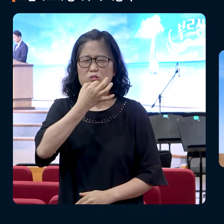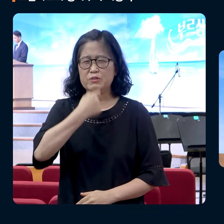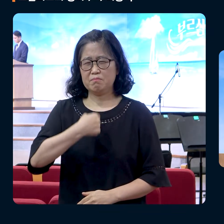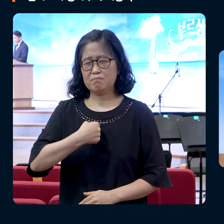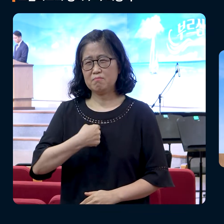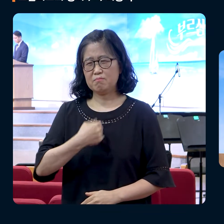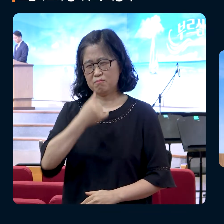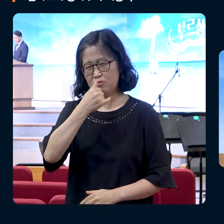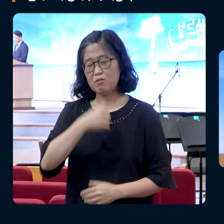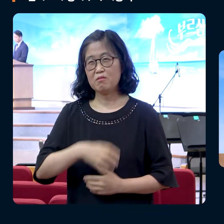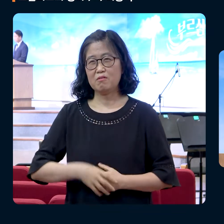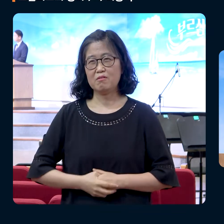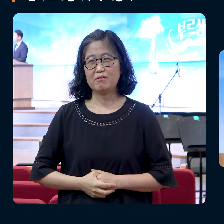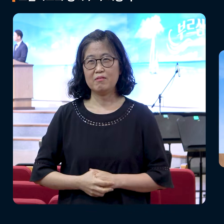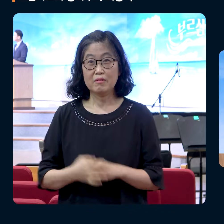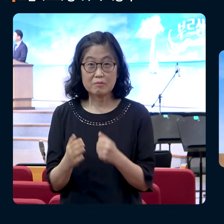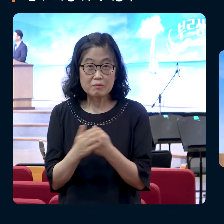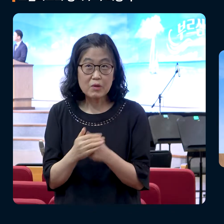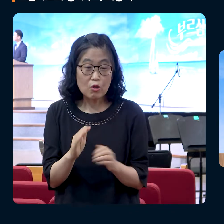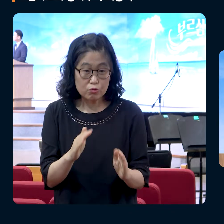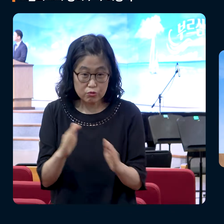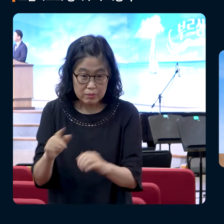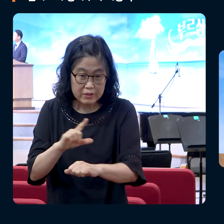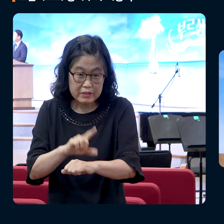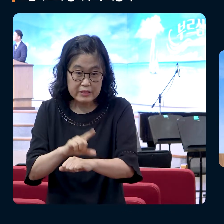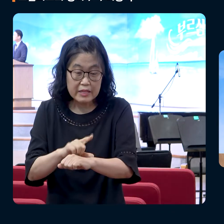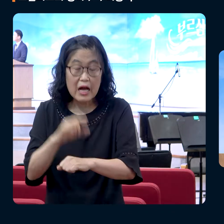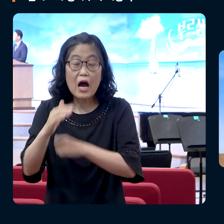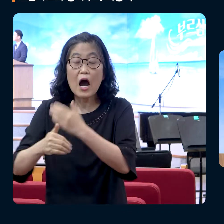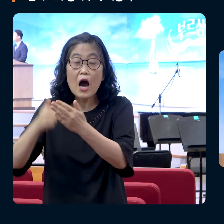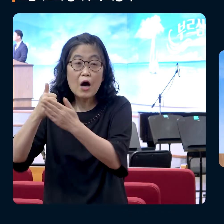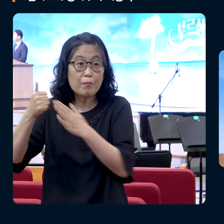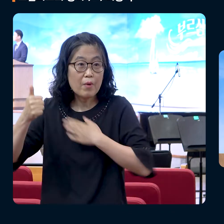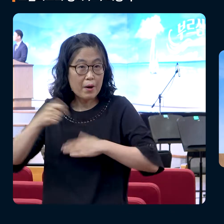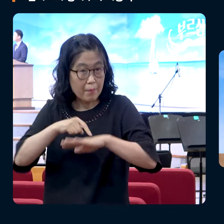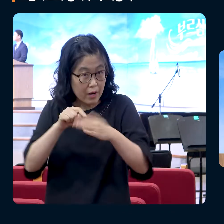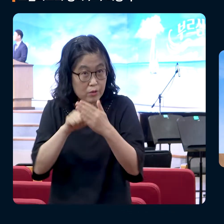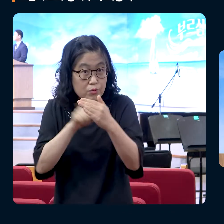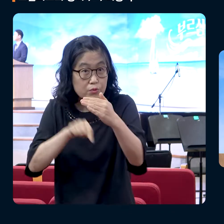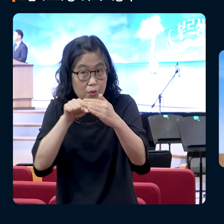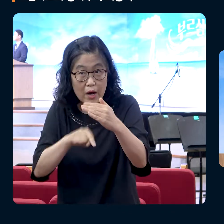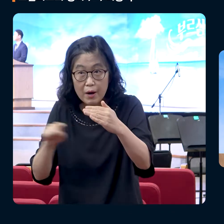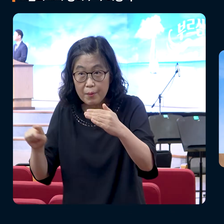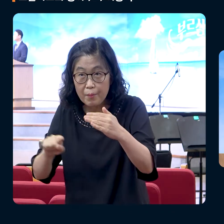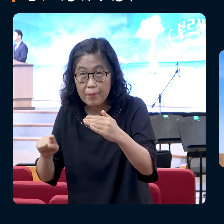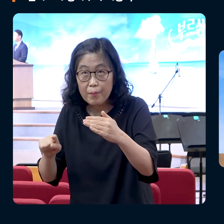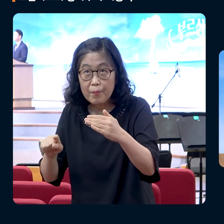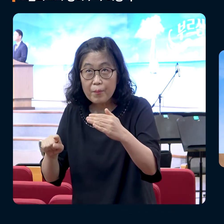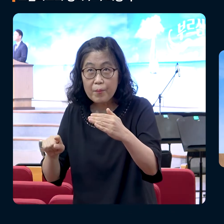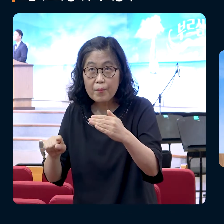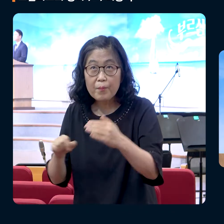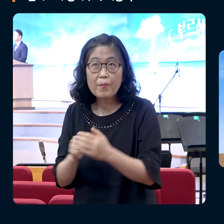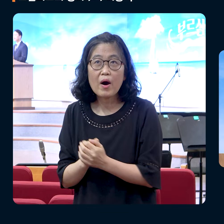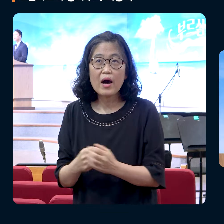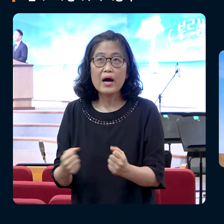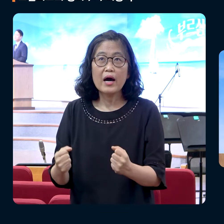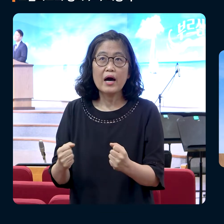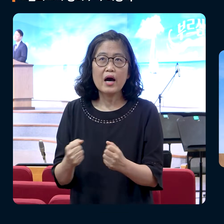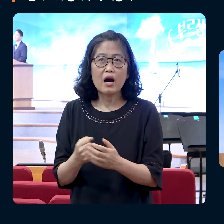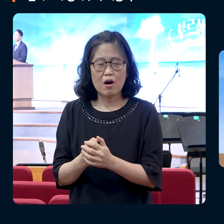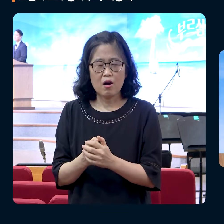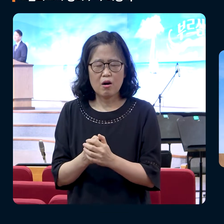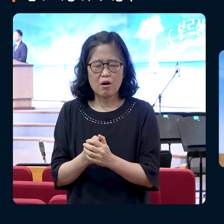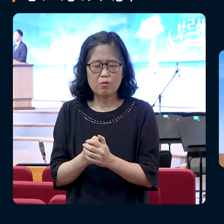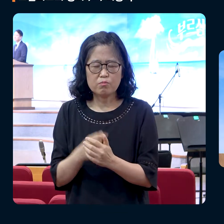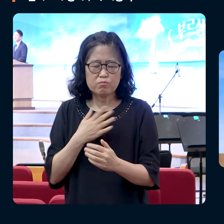생각이 들었습니다. 그래서 어쩌면 그 준비하는 시간들이 하나님이 제 마음 가운데 그런 욕심들과 힘을 빼게 하는